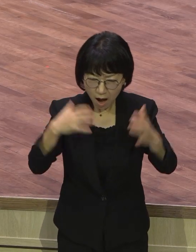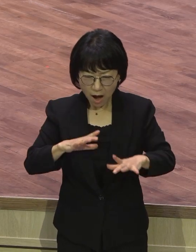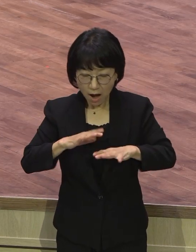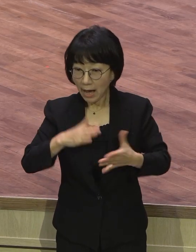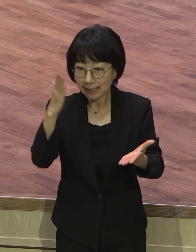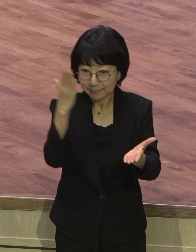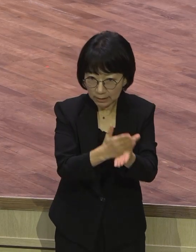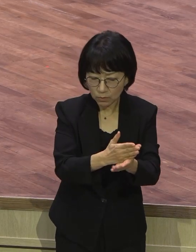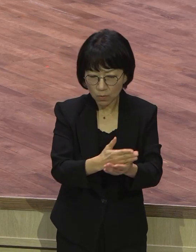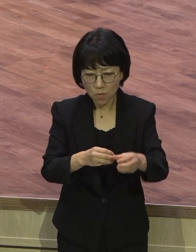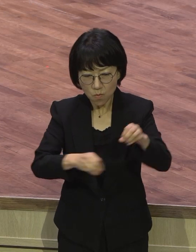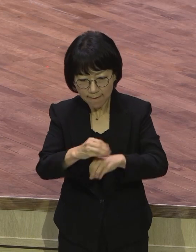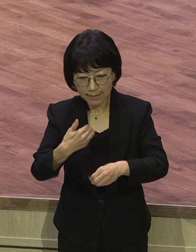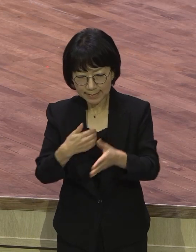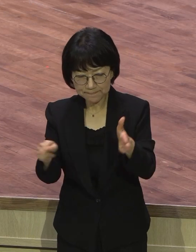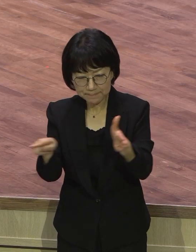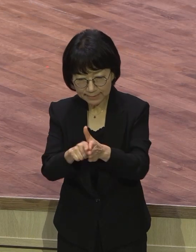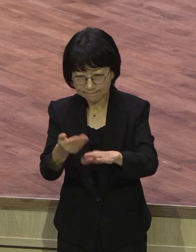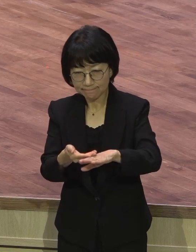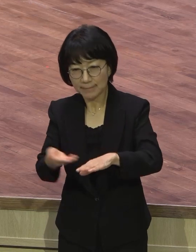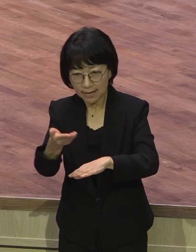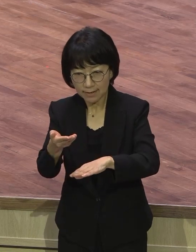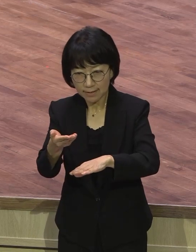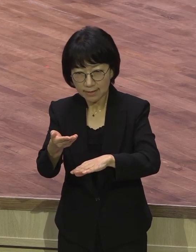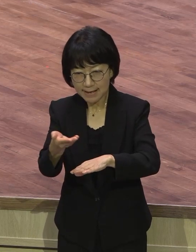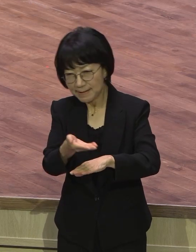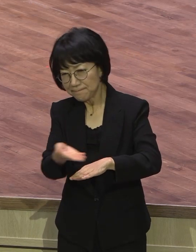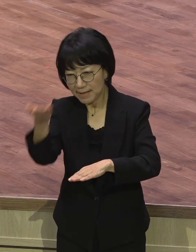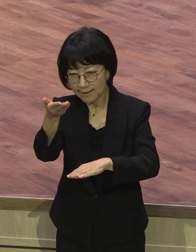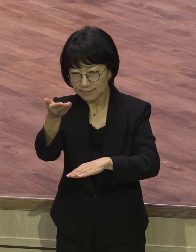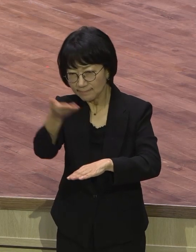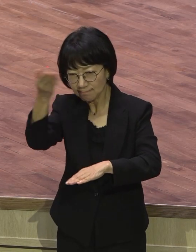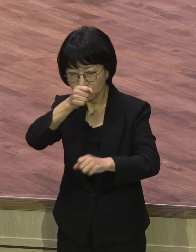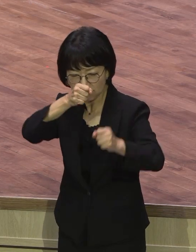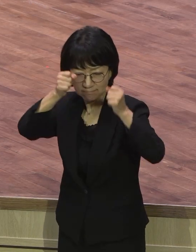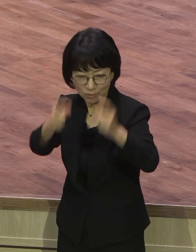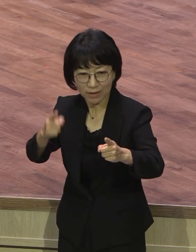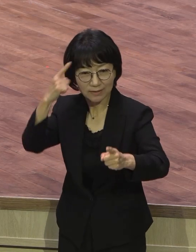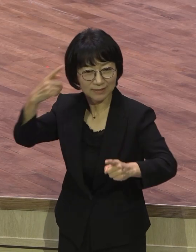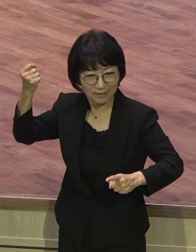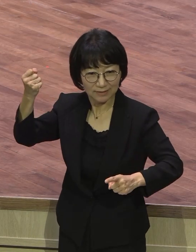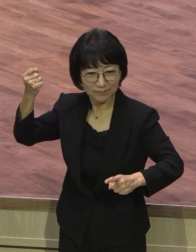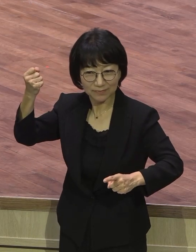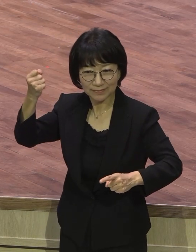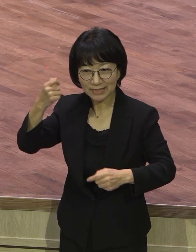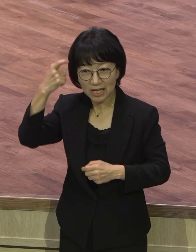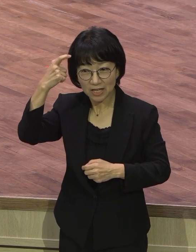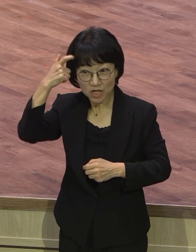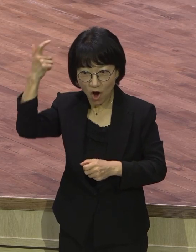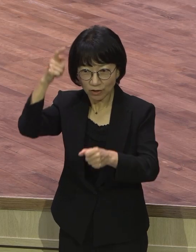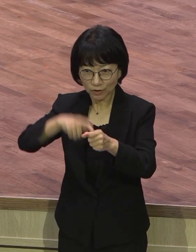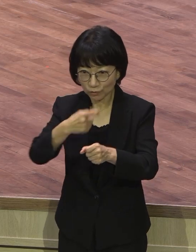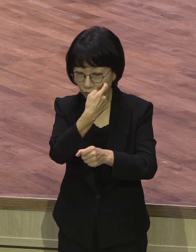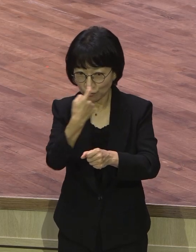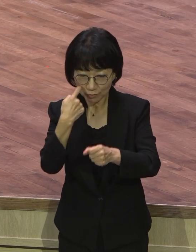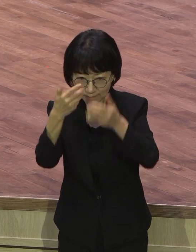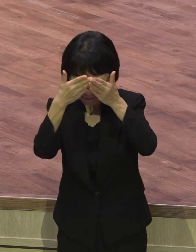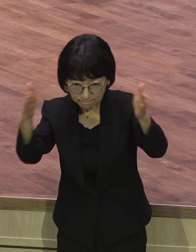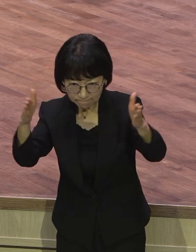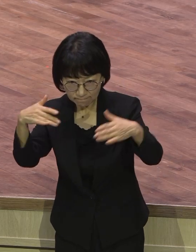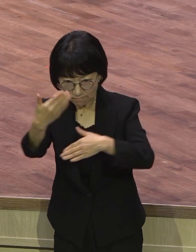내 믿음의 성장할 기회다. 어려움이 왔을 때 믿음의 성장한 기회 이게 영적 눈이에요. 정면